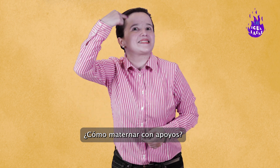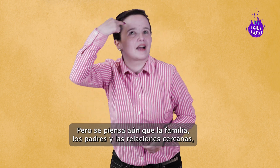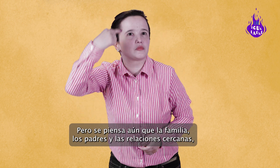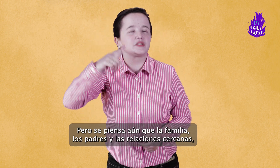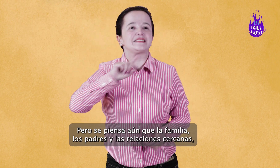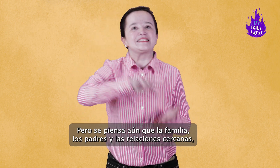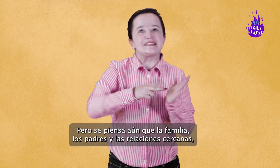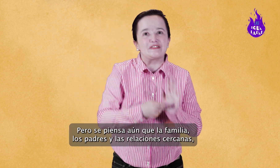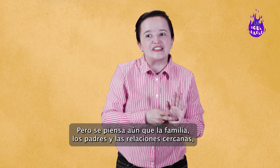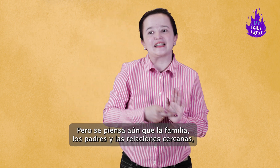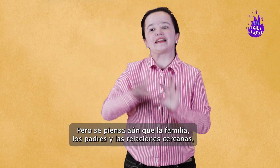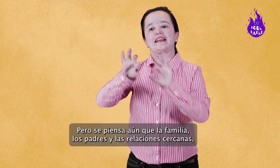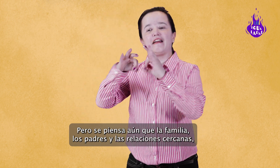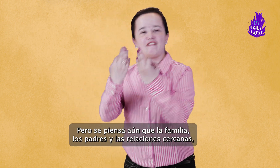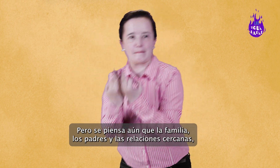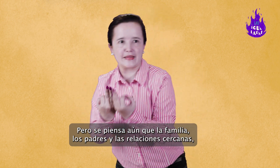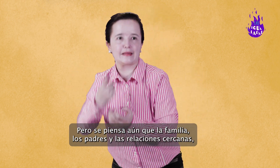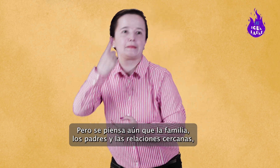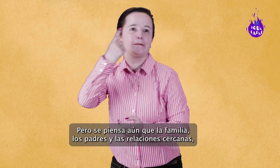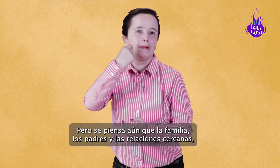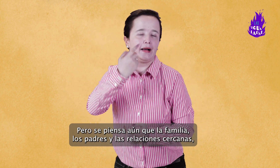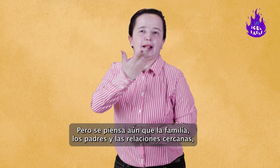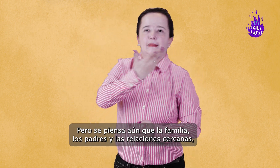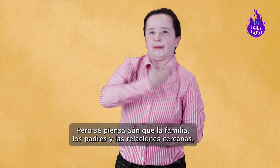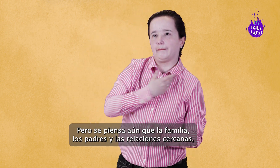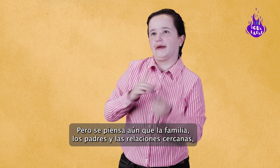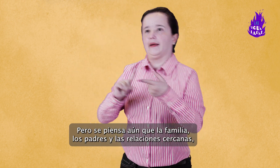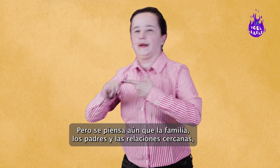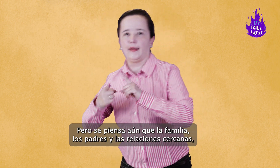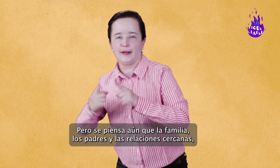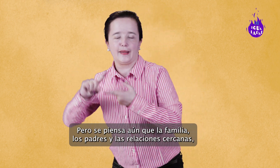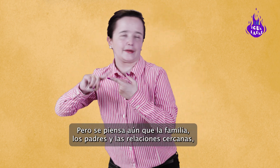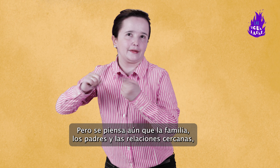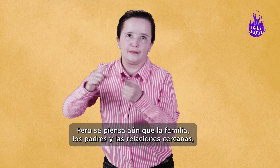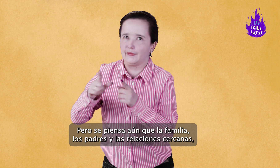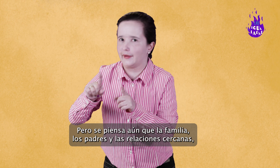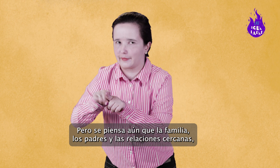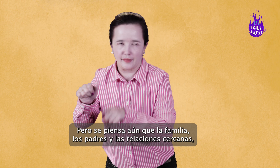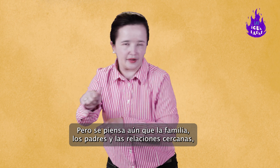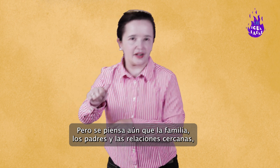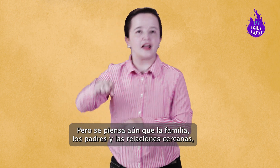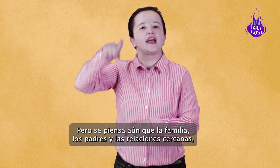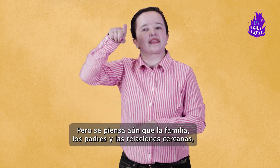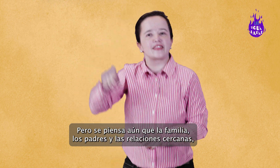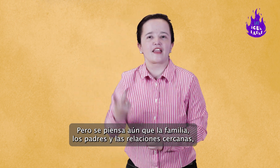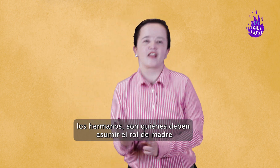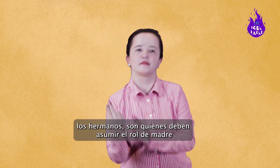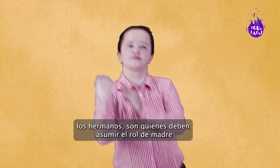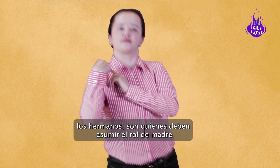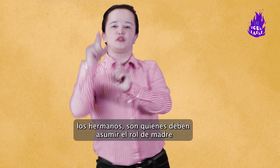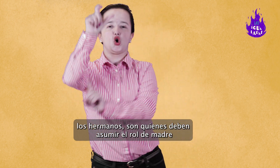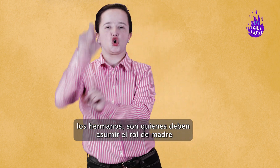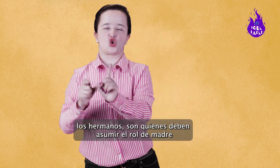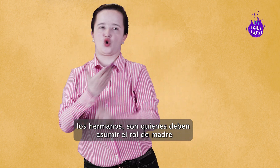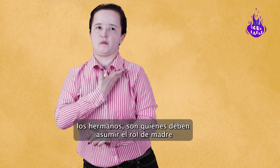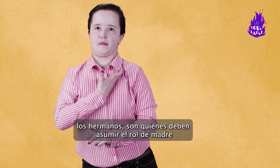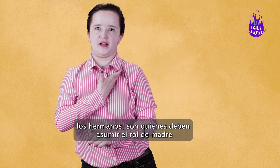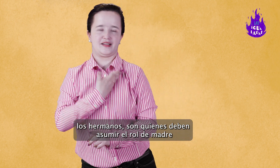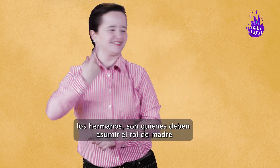Pero se piensa aún que la familia, los padres, las relaciones cercanas, los hermanos, son quienes deben